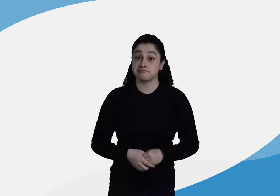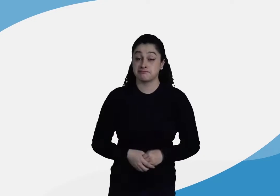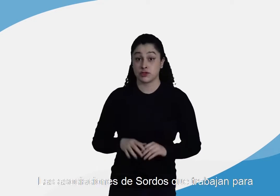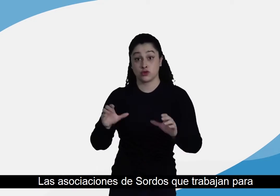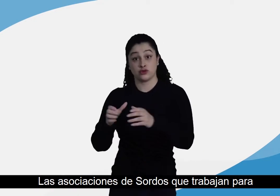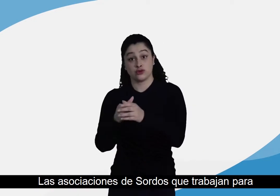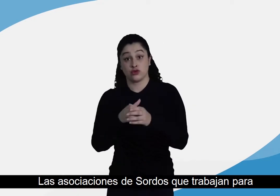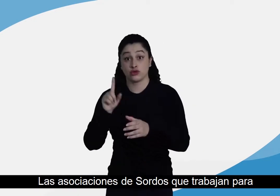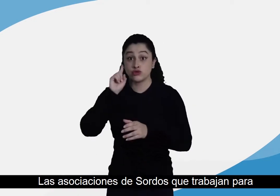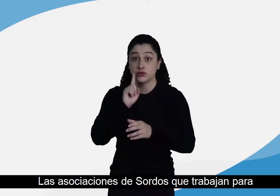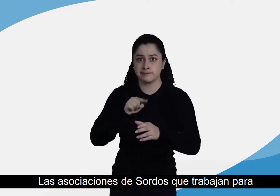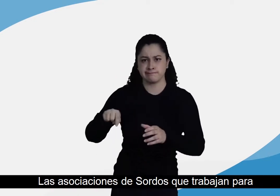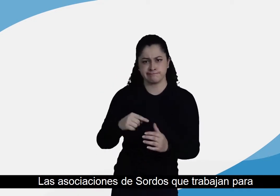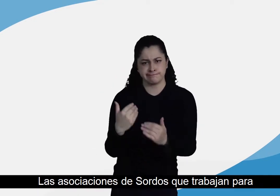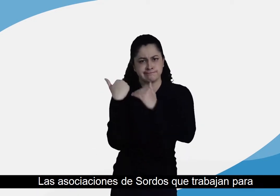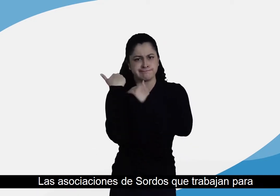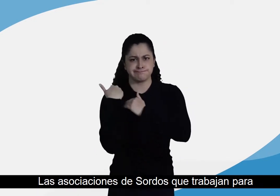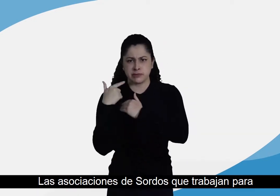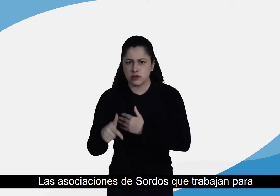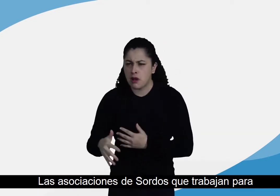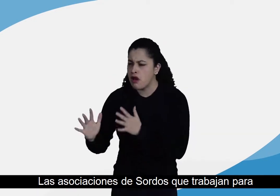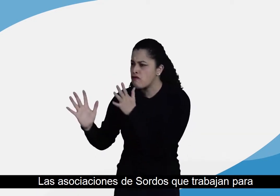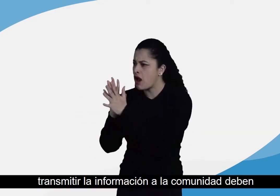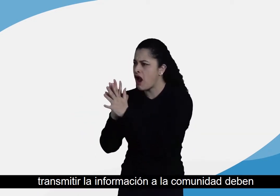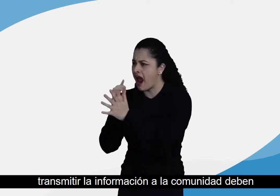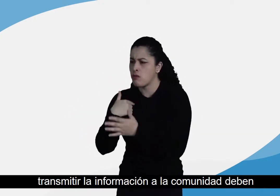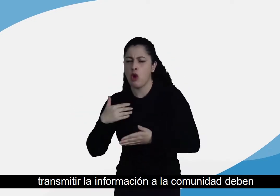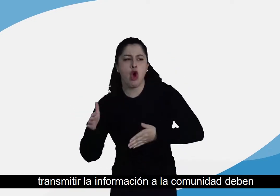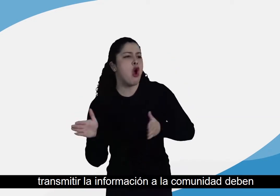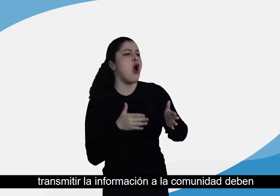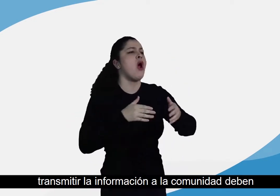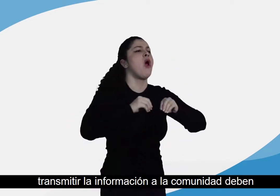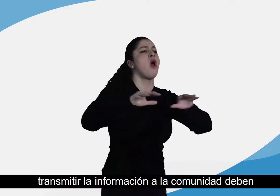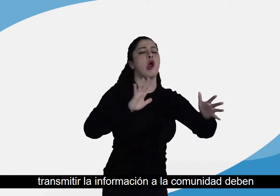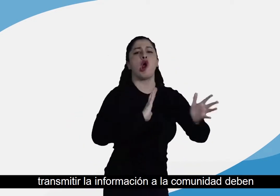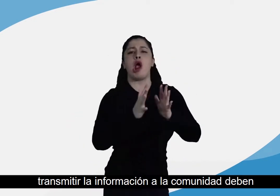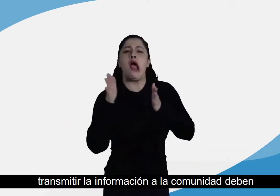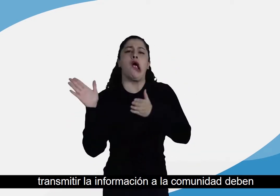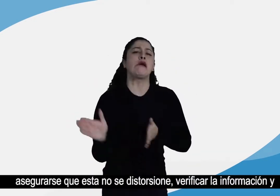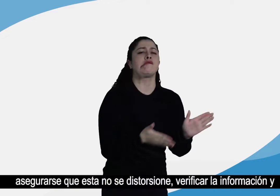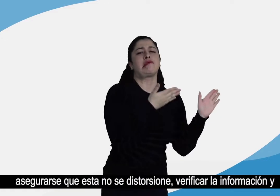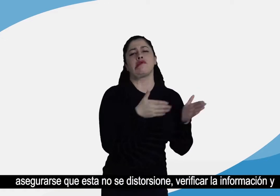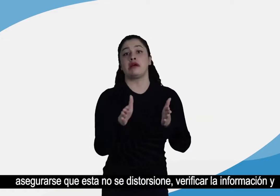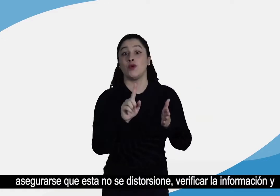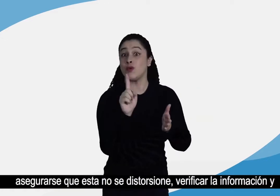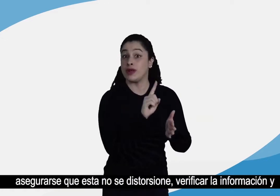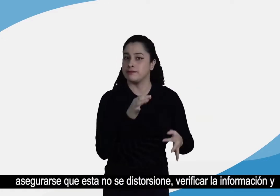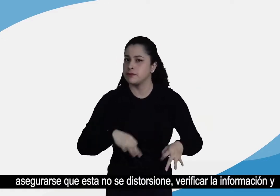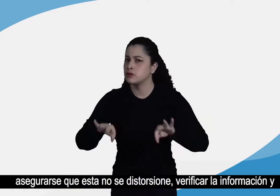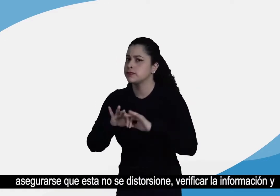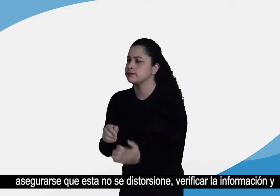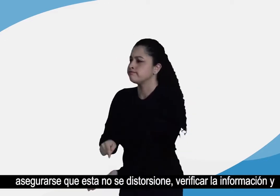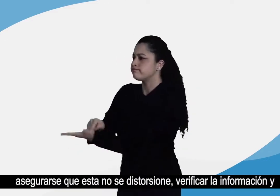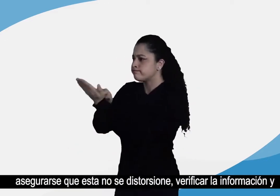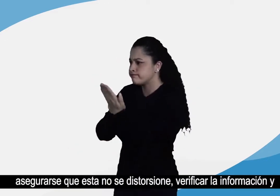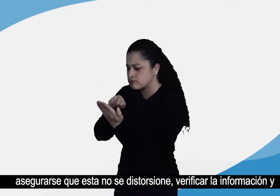Las asociaciones de sordos que trabajan para transmitir la información a la comunidad deben asegurarse que ésta no se